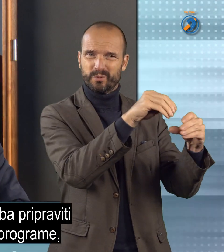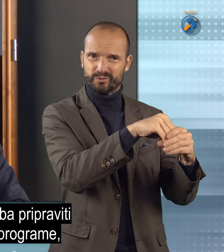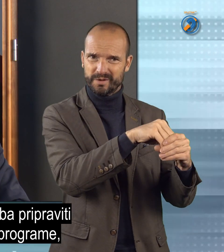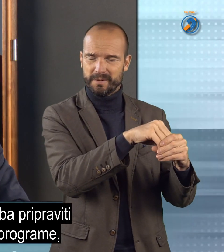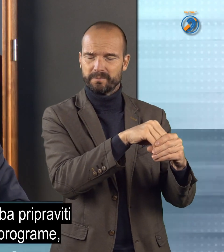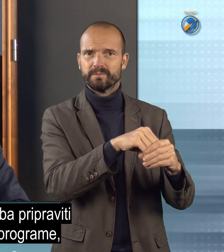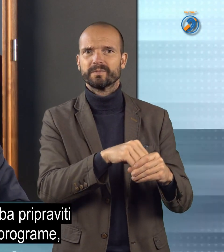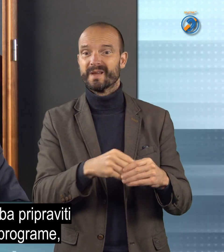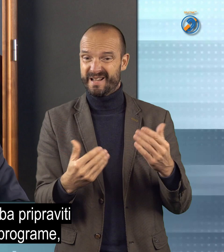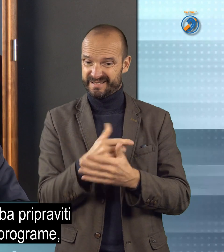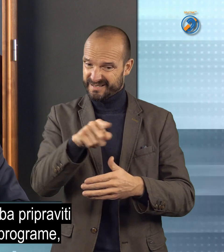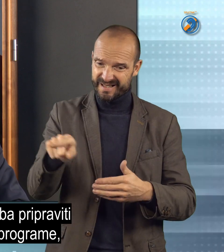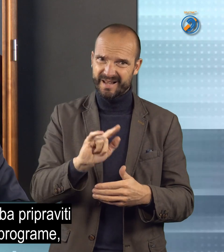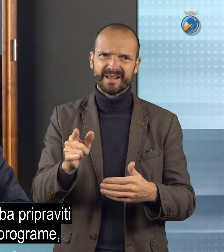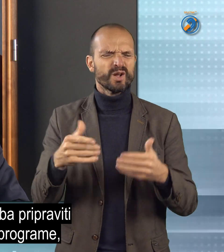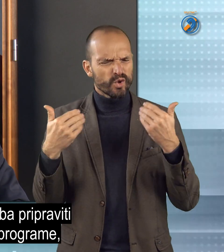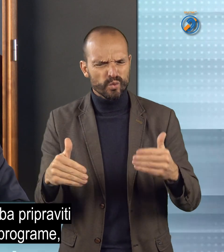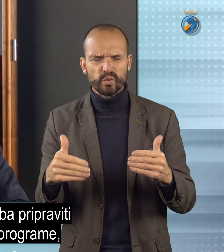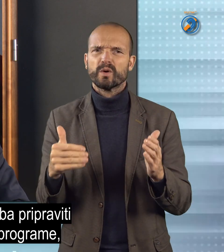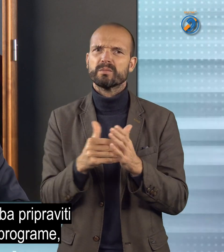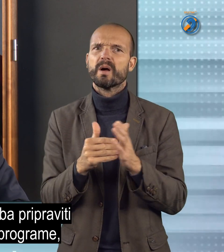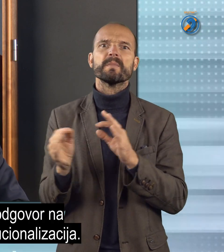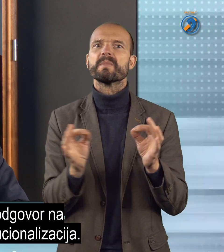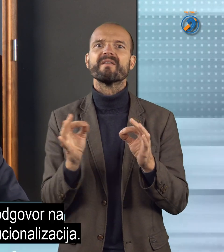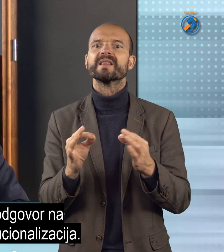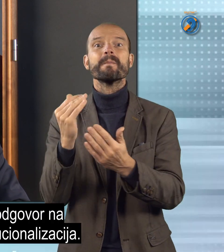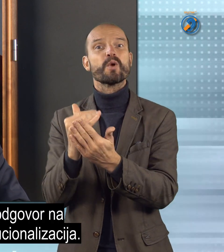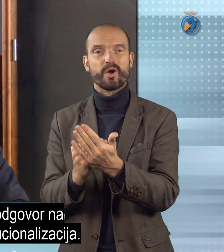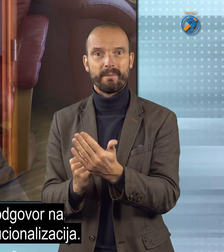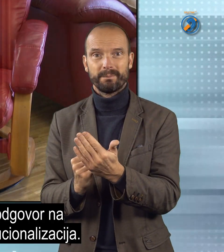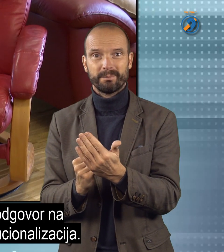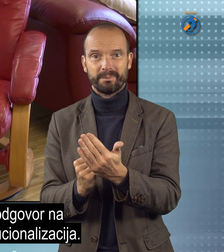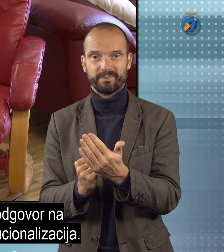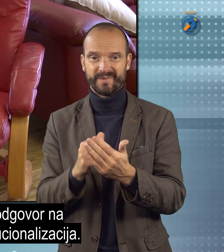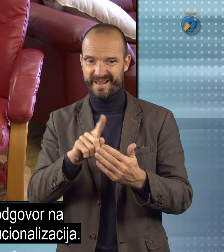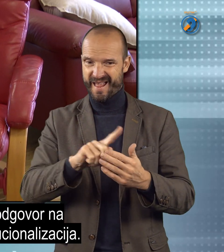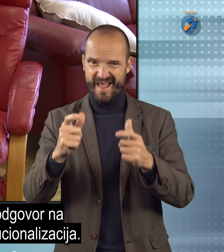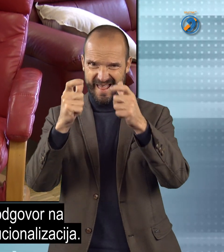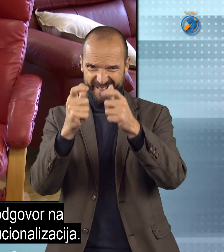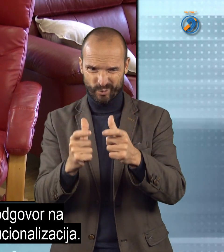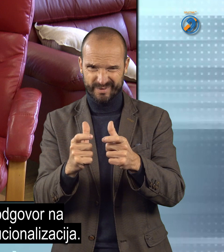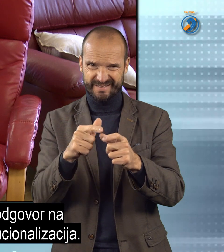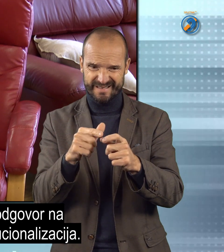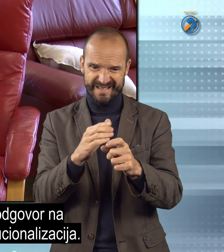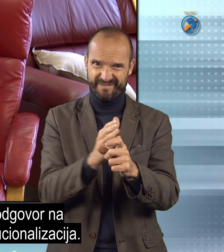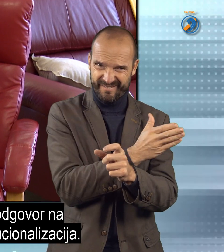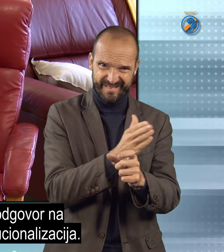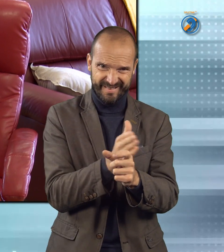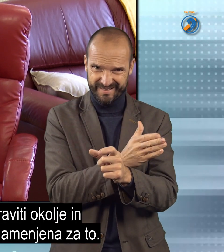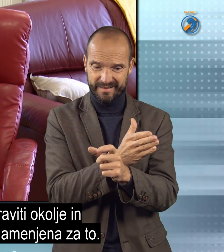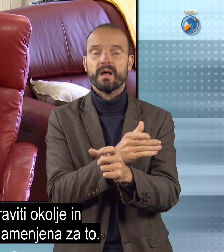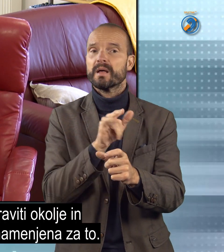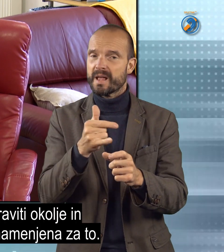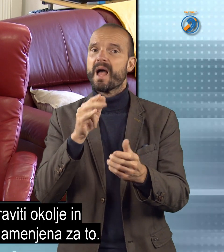Treba je za njih pripraviti programe in to se je zdaj še bolj pokazalo. Deinstitucionalizacija je tisti pravi